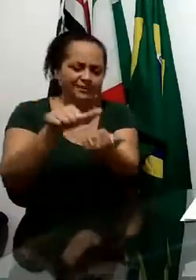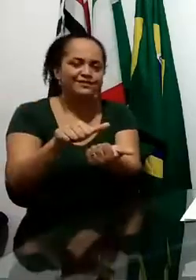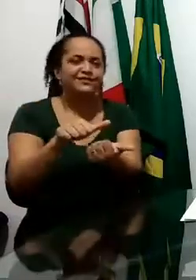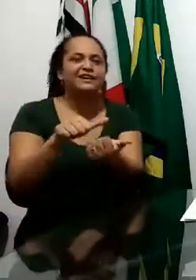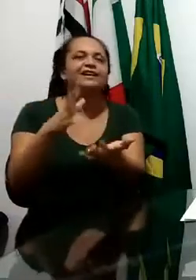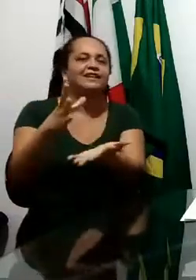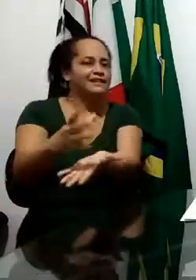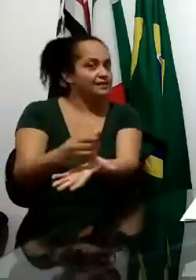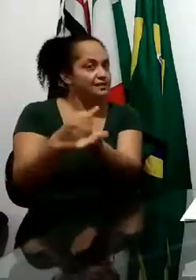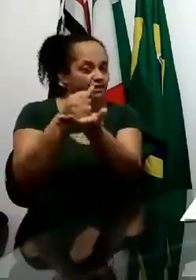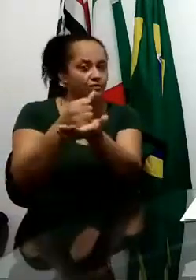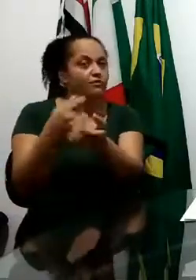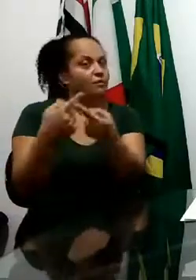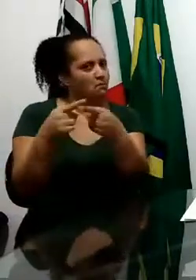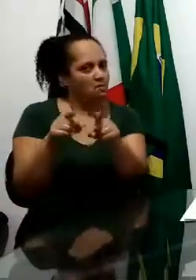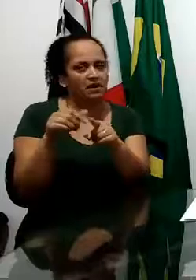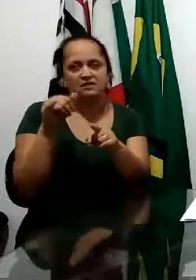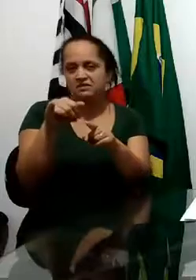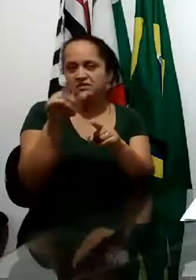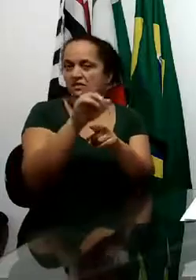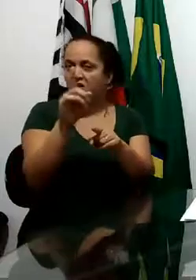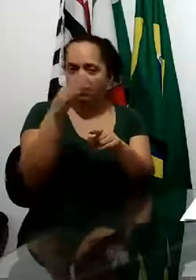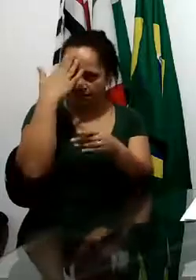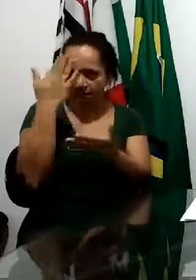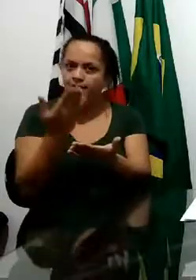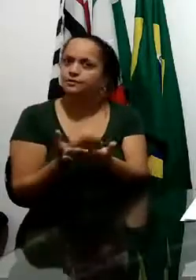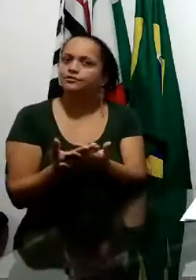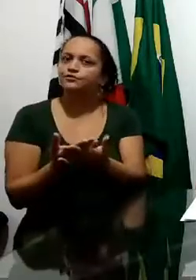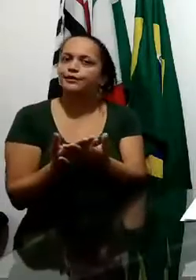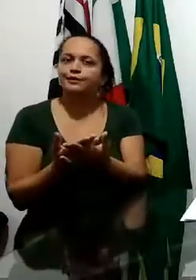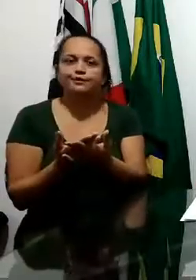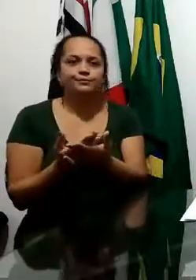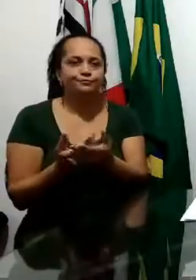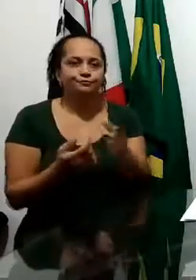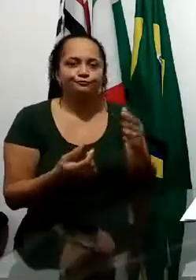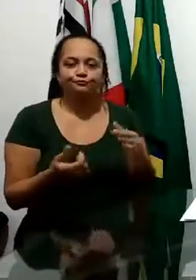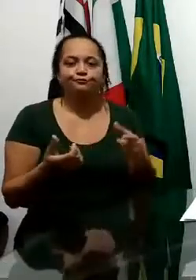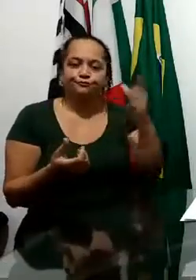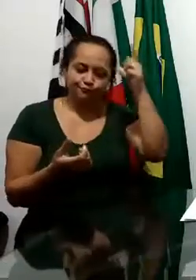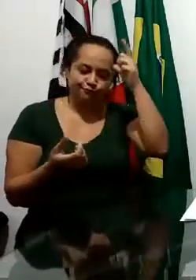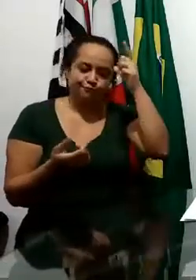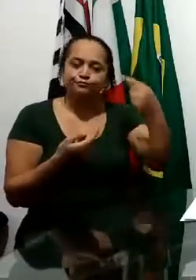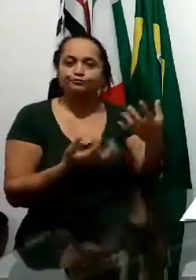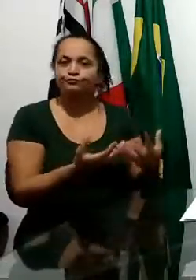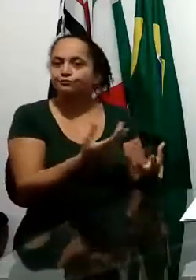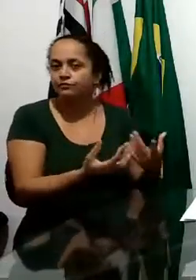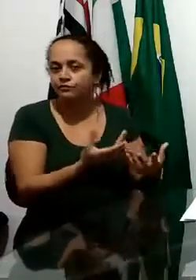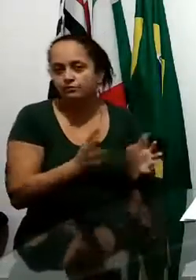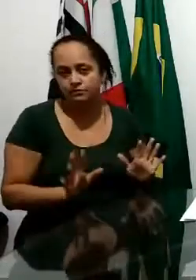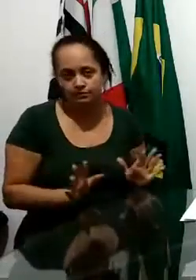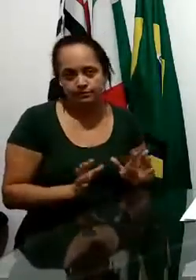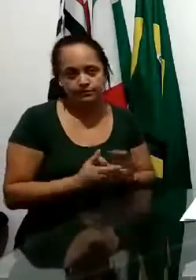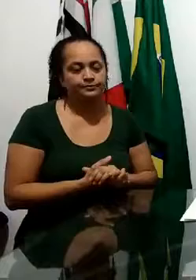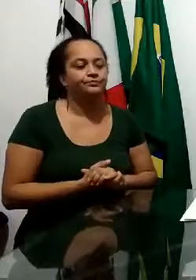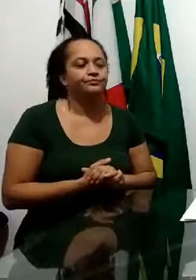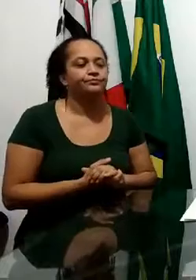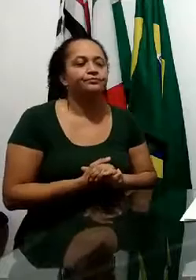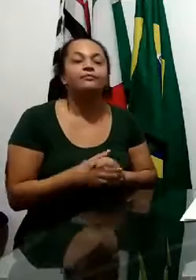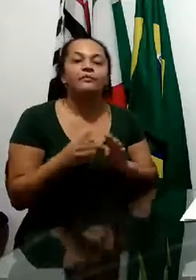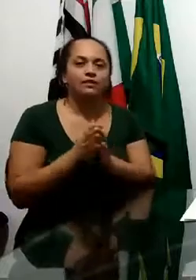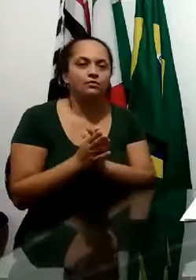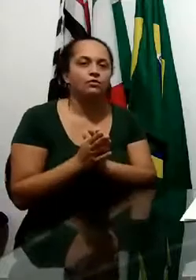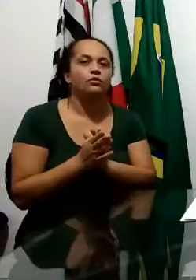crer será condenado. Né? E aqui diz que ele chamou os seus servos. Olha aí, a palavra servo,